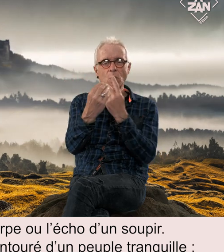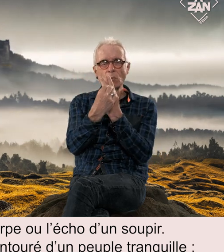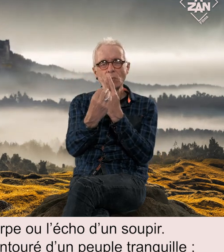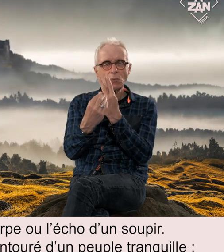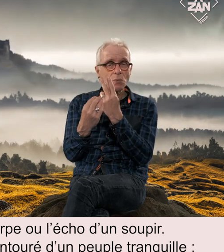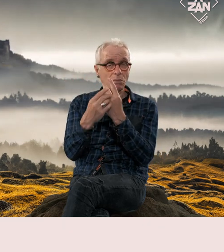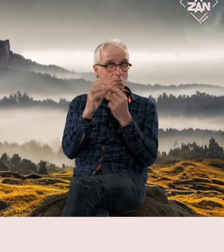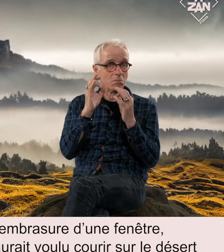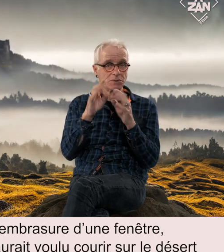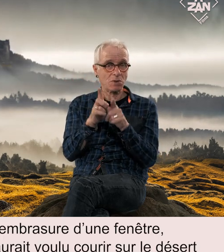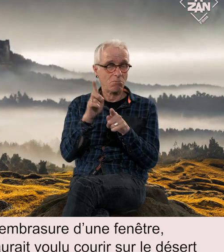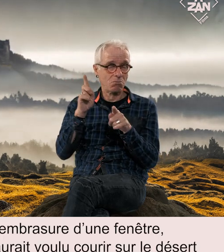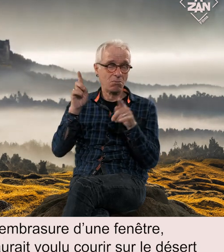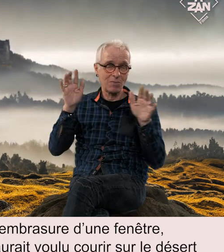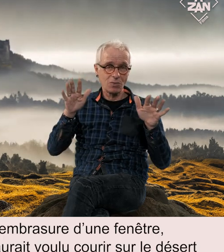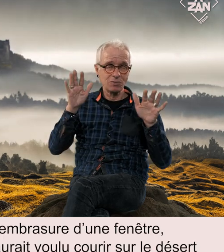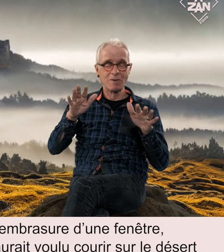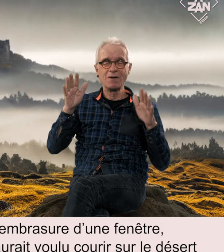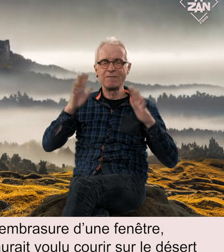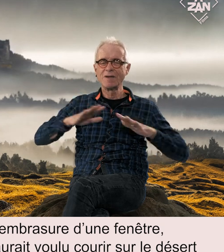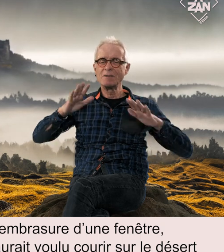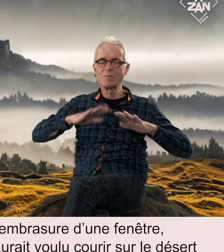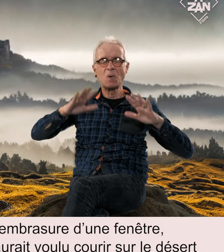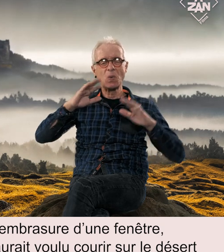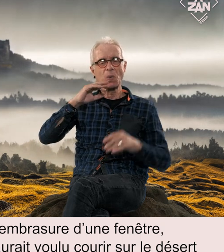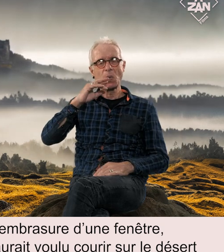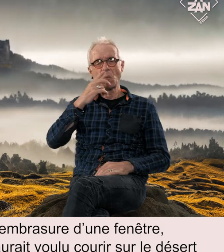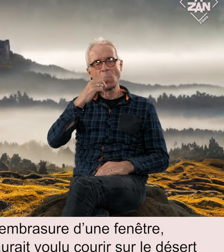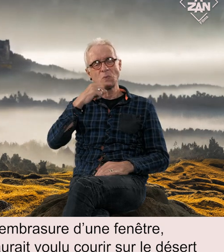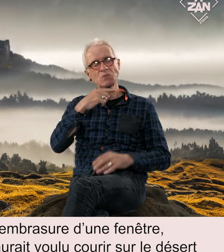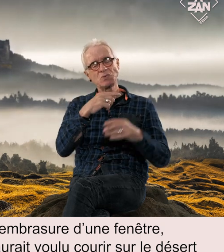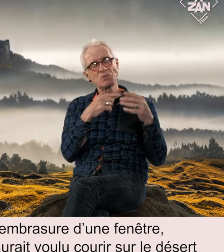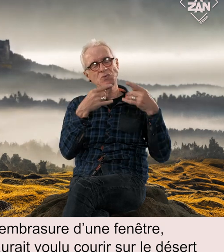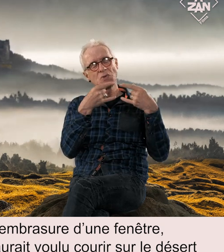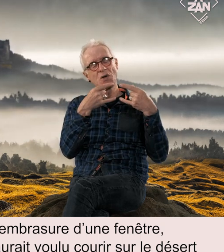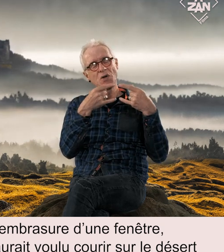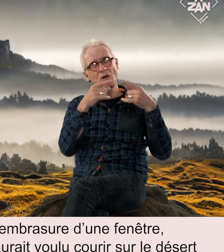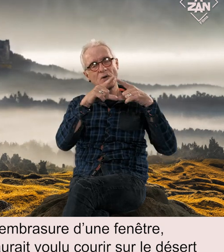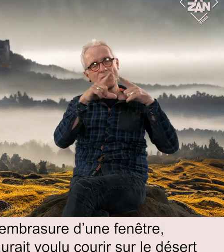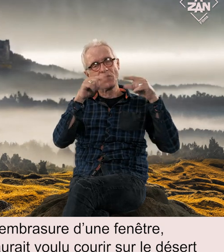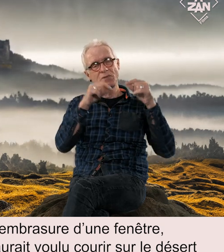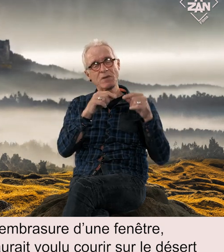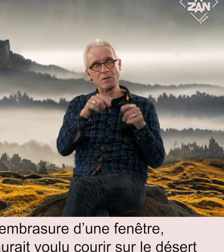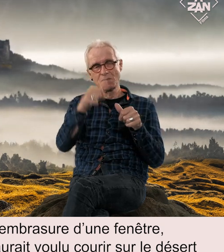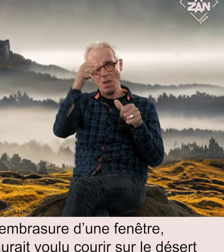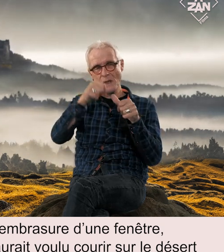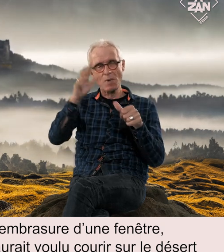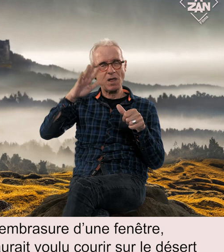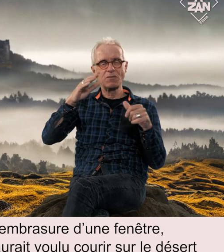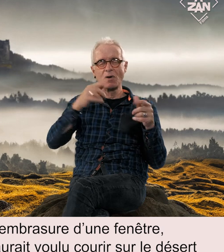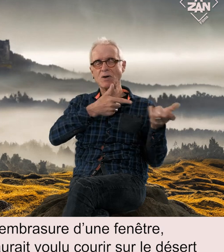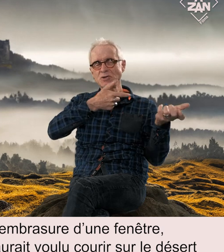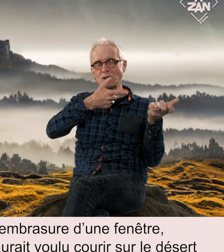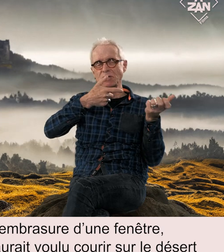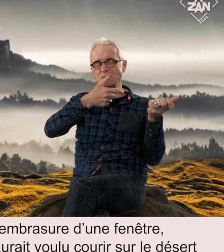'orientale. Vêtu de pourpre, il restait accoudé dans l'embrasure d'une fenêtre en se rappelant ses chasses d'autrefois et il aurait